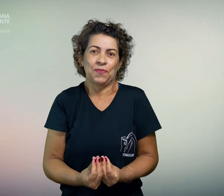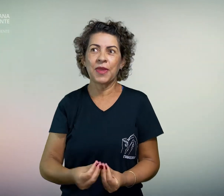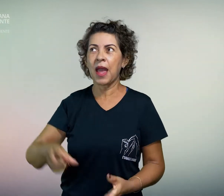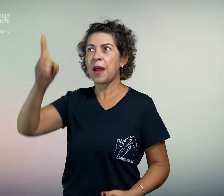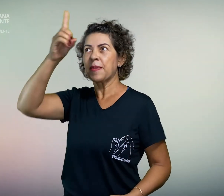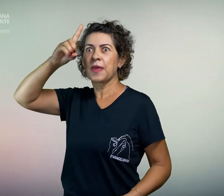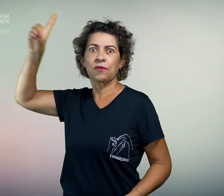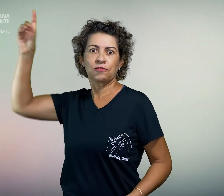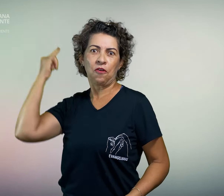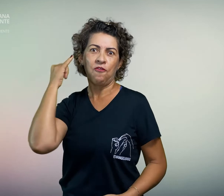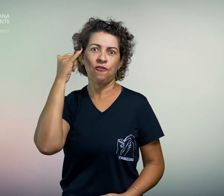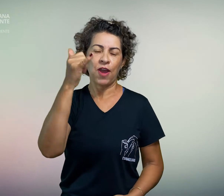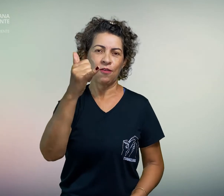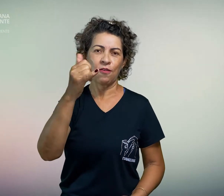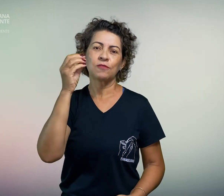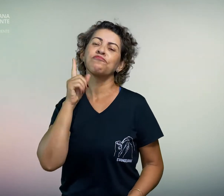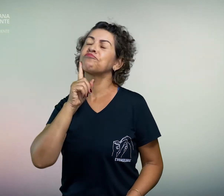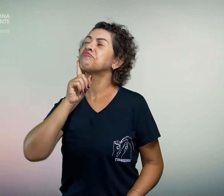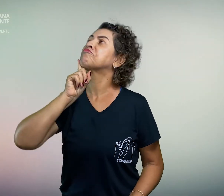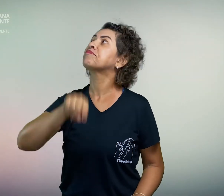desacreditar na palavra de Deus.